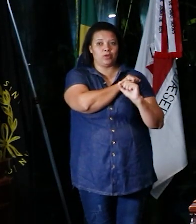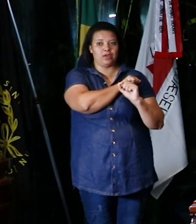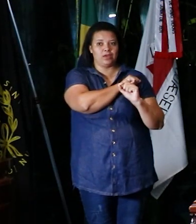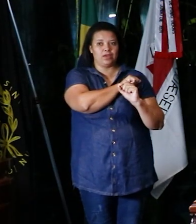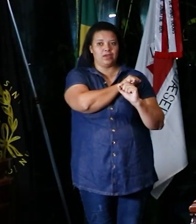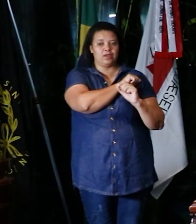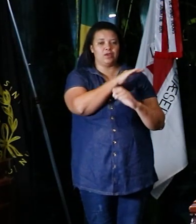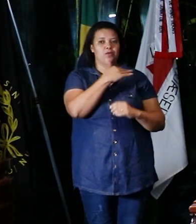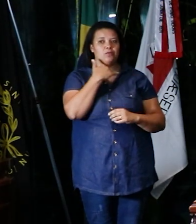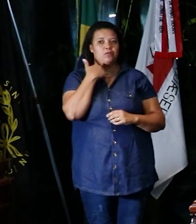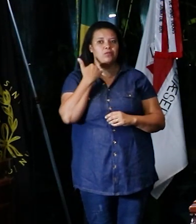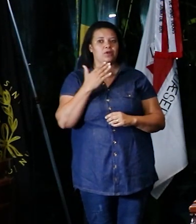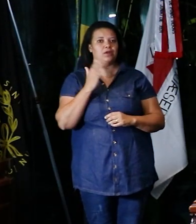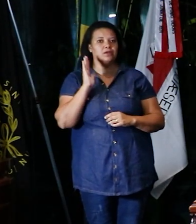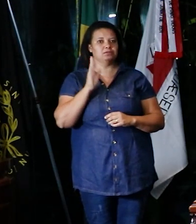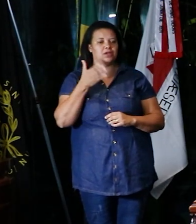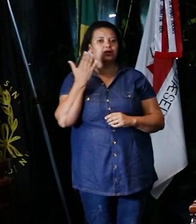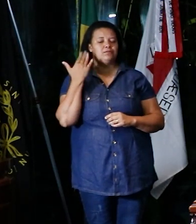infelizmente, faleceu.